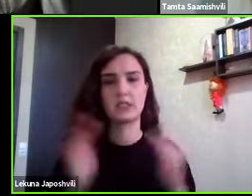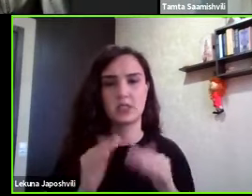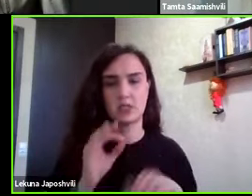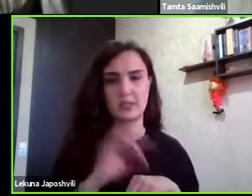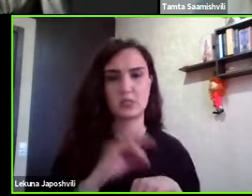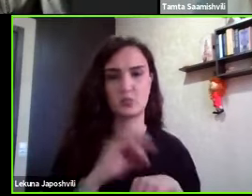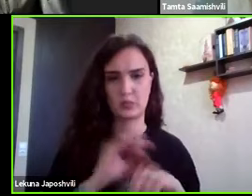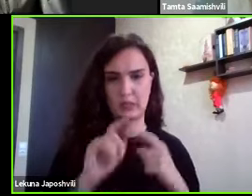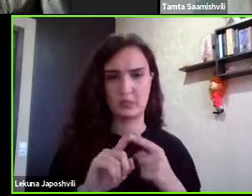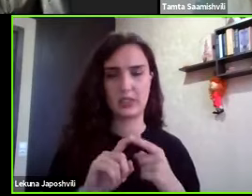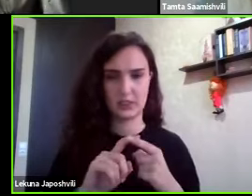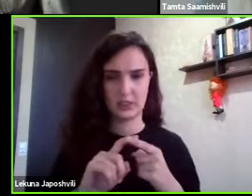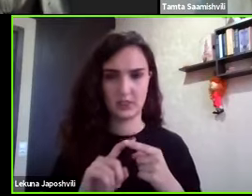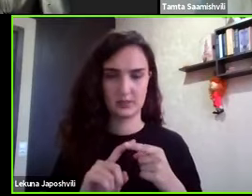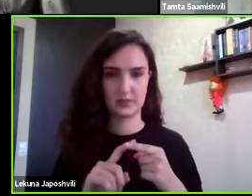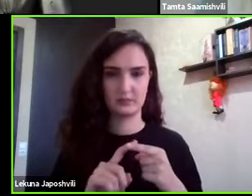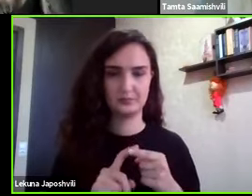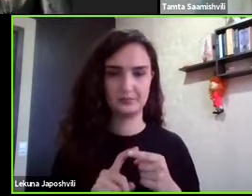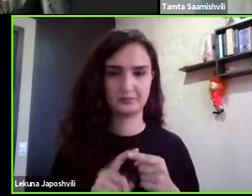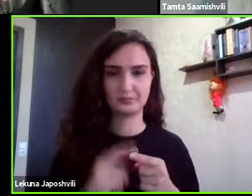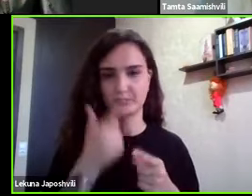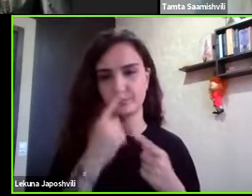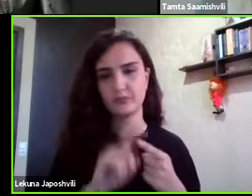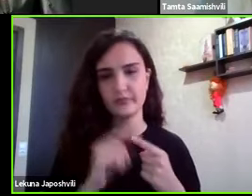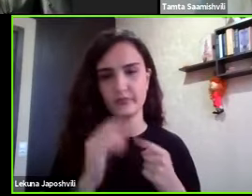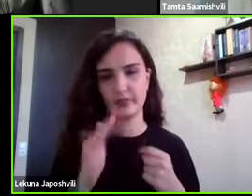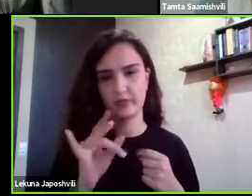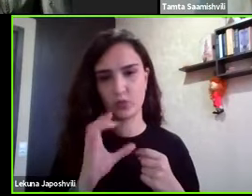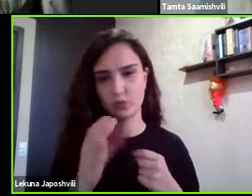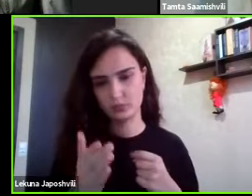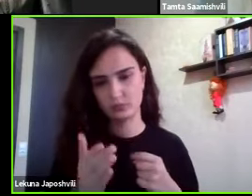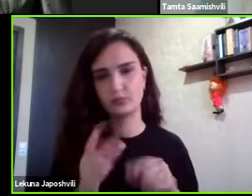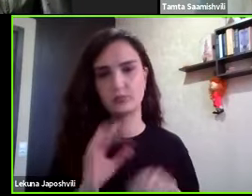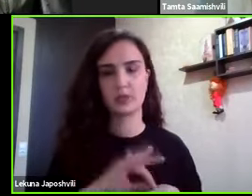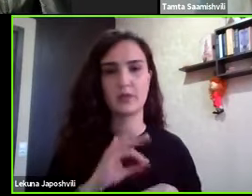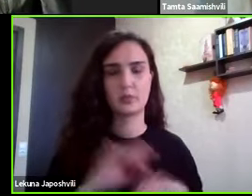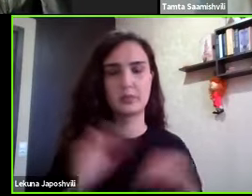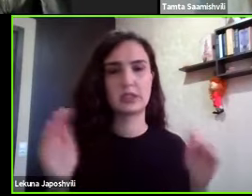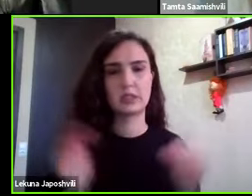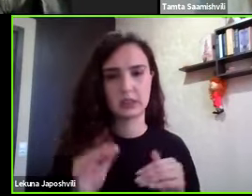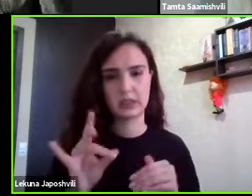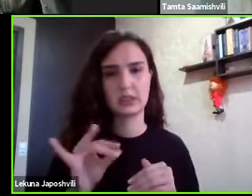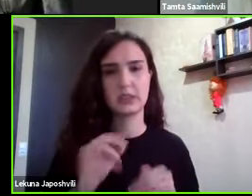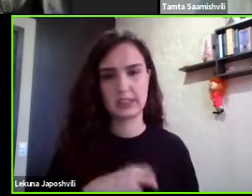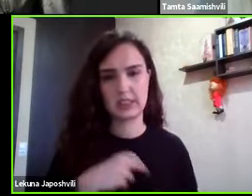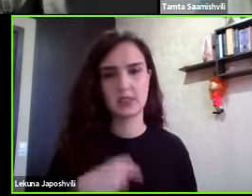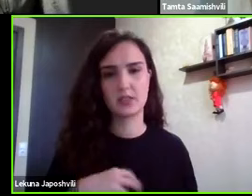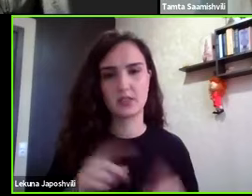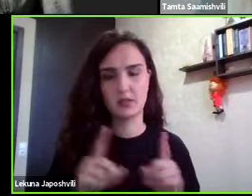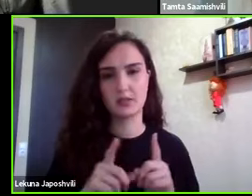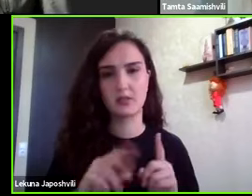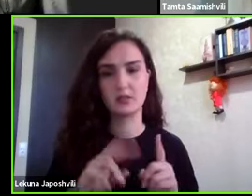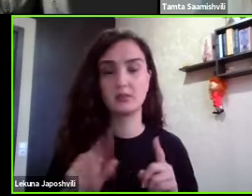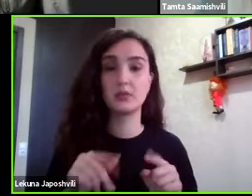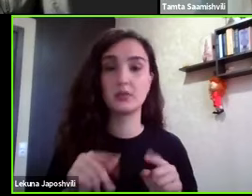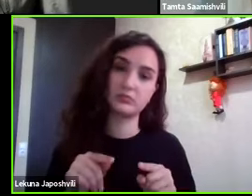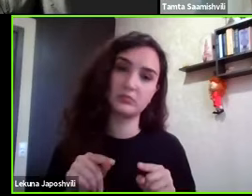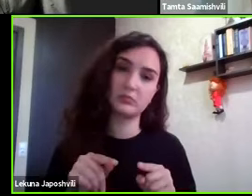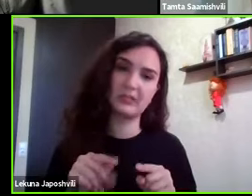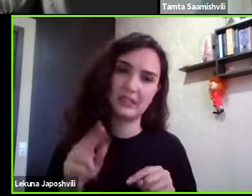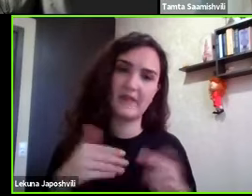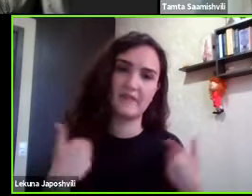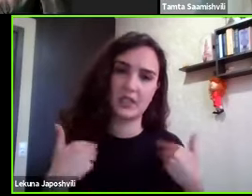რესპირატორული ინფექციების რისკს, გრიპის ვირუსით ავადობის რისკსაც და ნუ დე